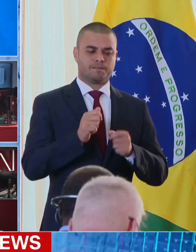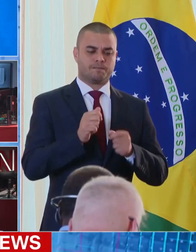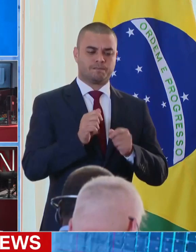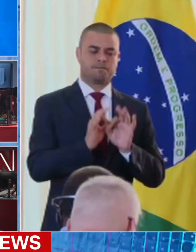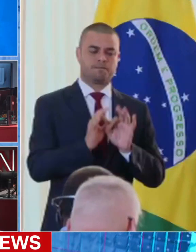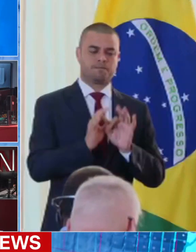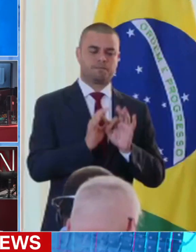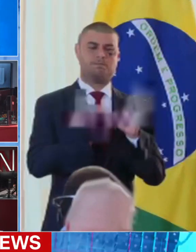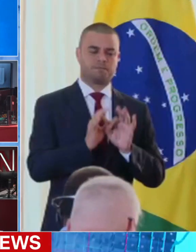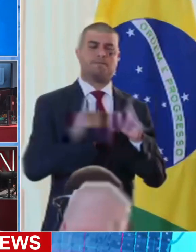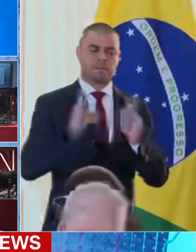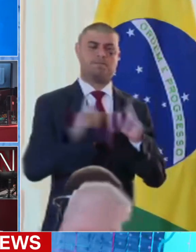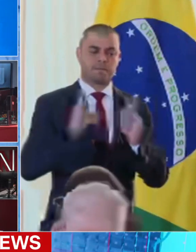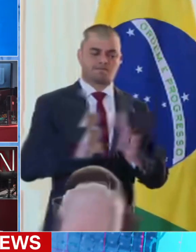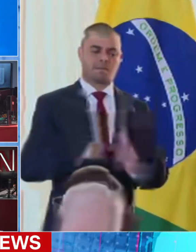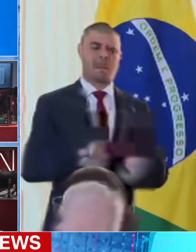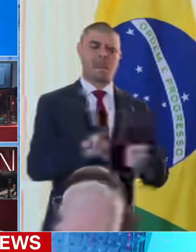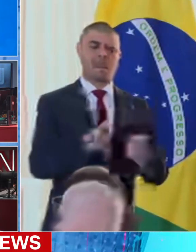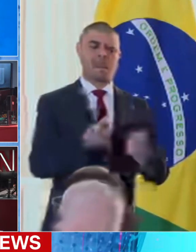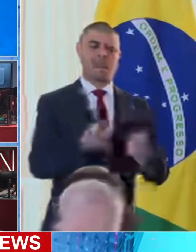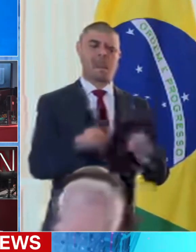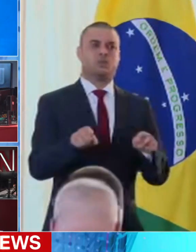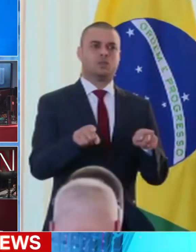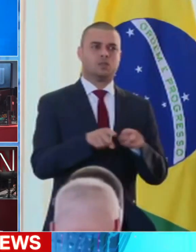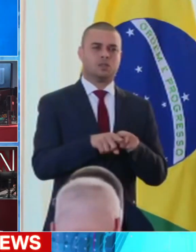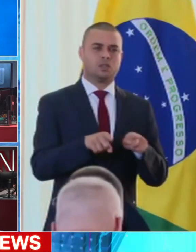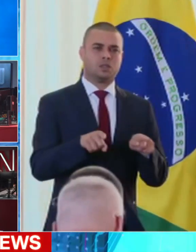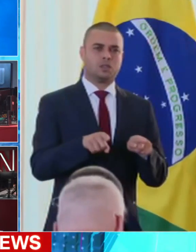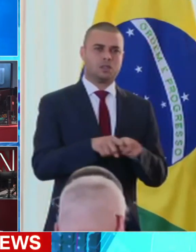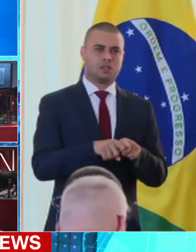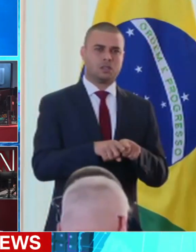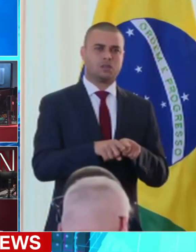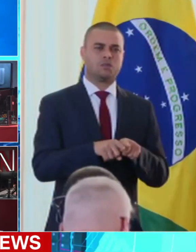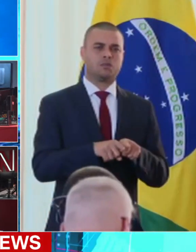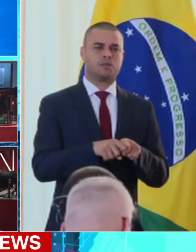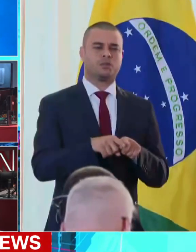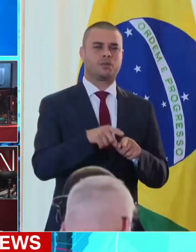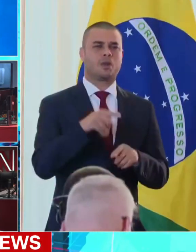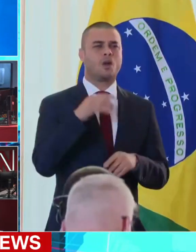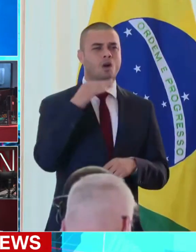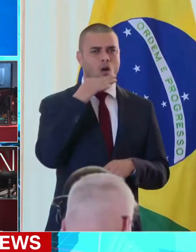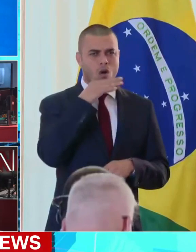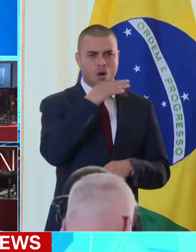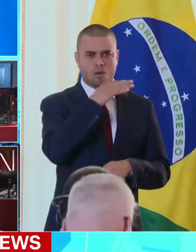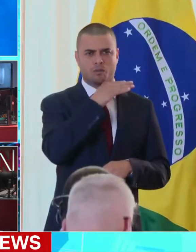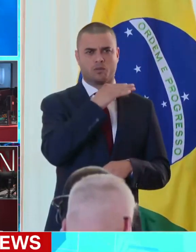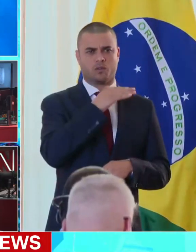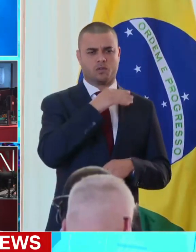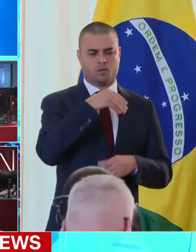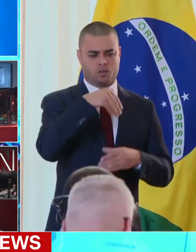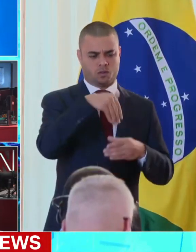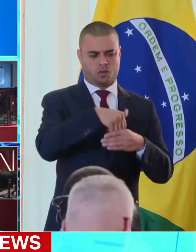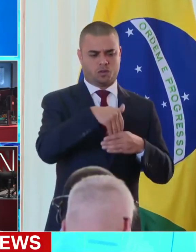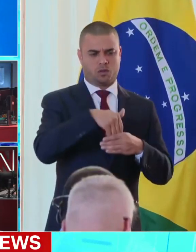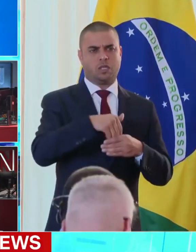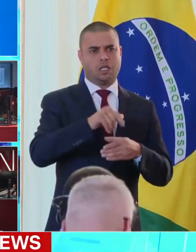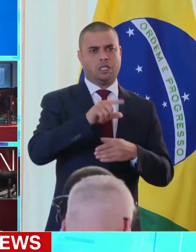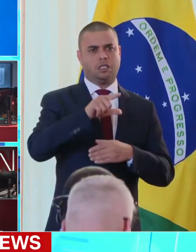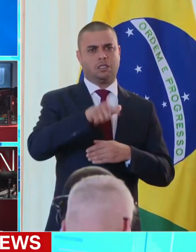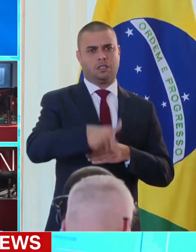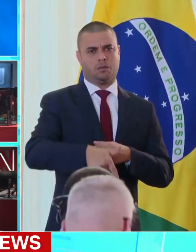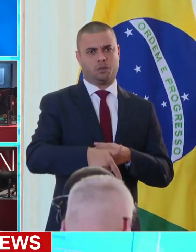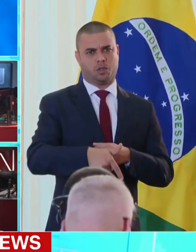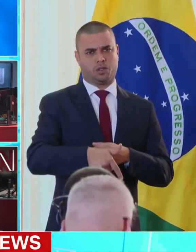e a Renata já destacou vários outros trechos eu vou pedir ele para a gente tentar ser sucinto enxugar para que a gente possa passar por todos eles